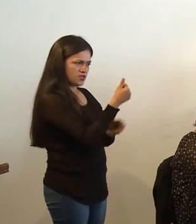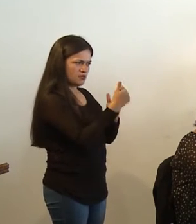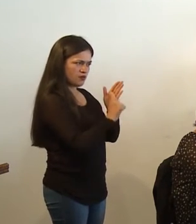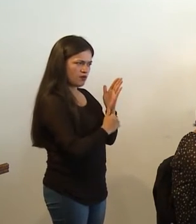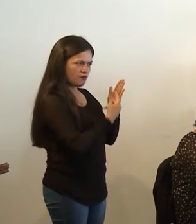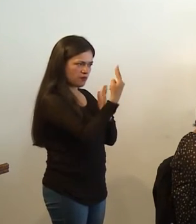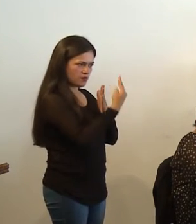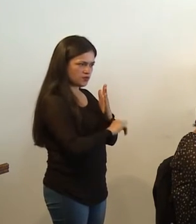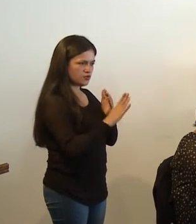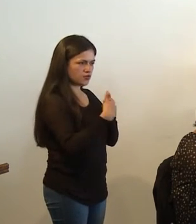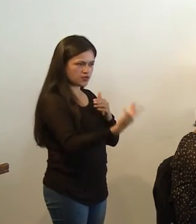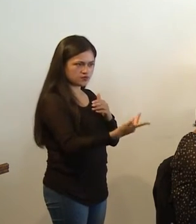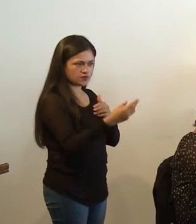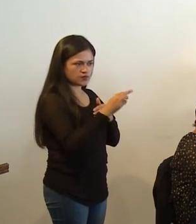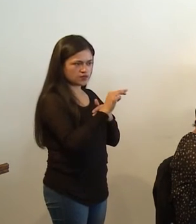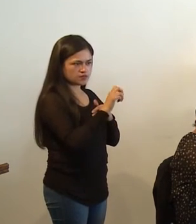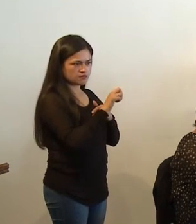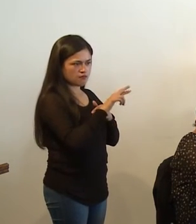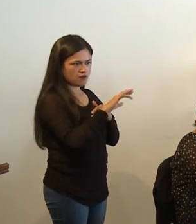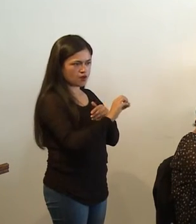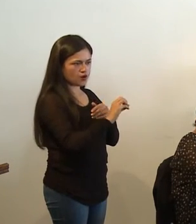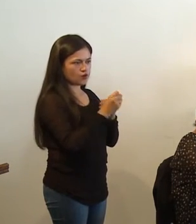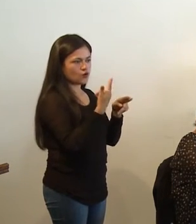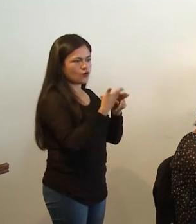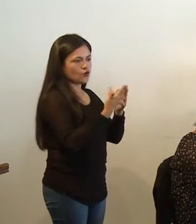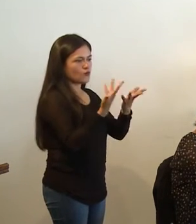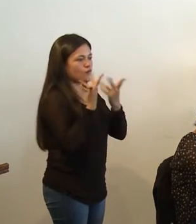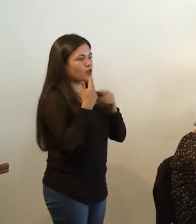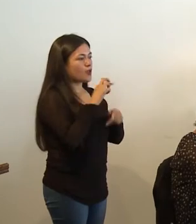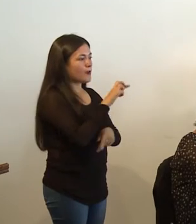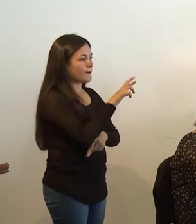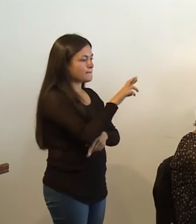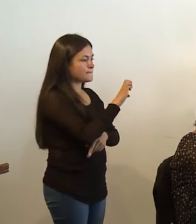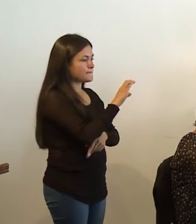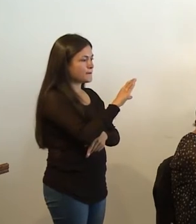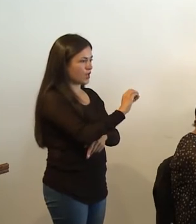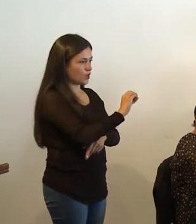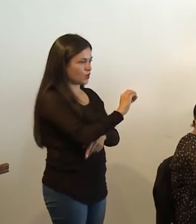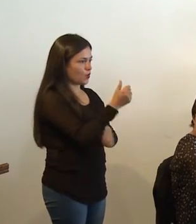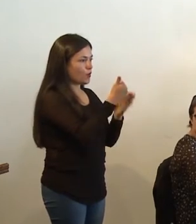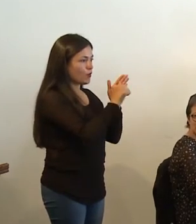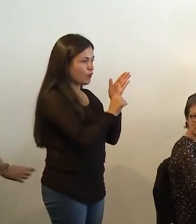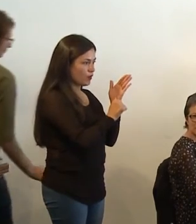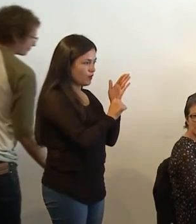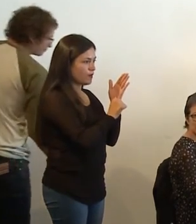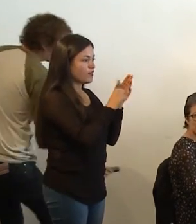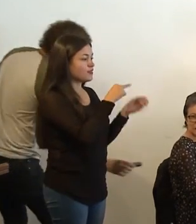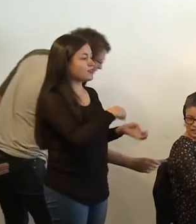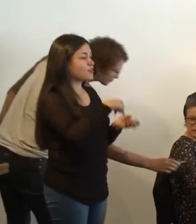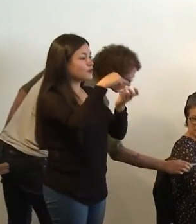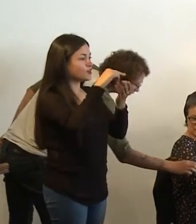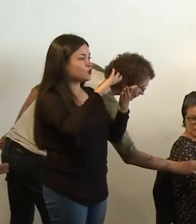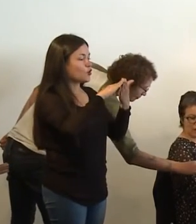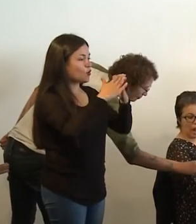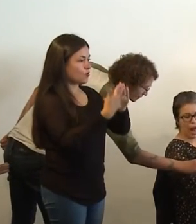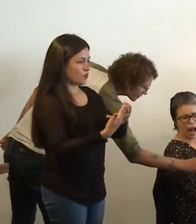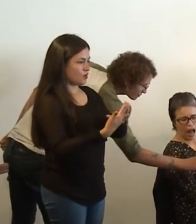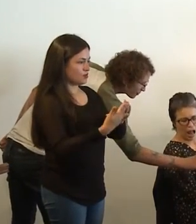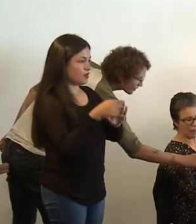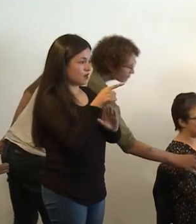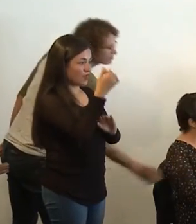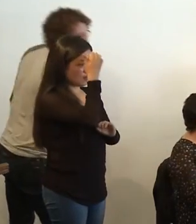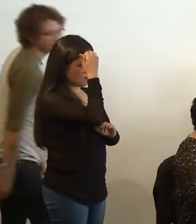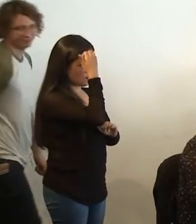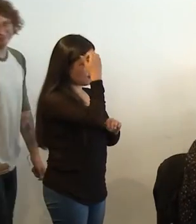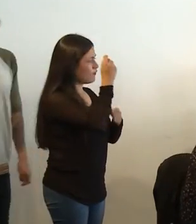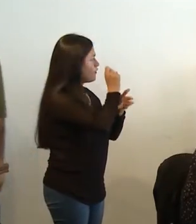nos contará, se llamó PRECO, Programa de Educación Comunitaria. Mario hizo con la mano